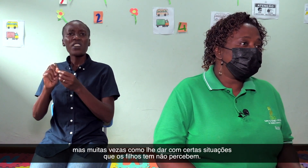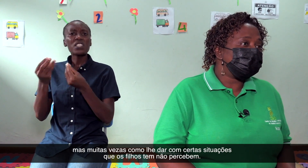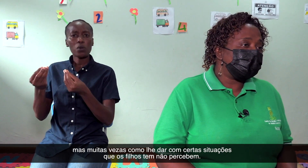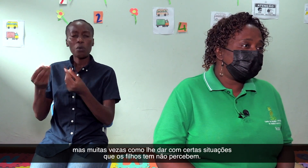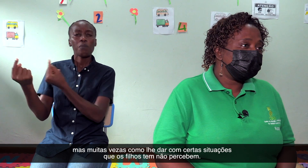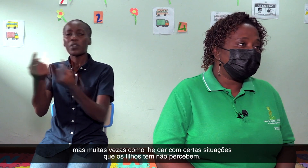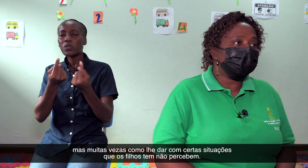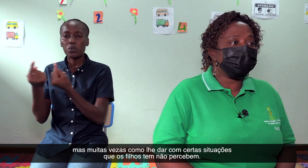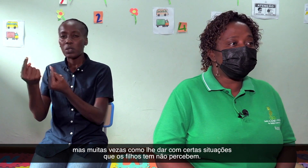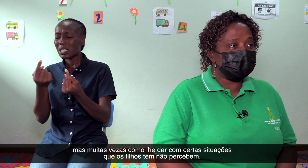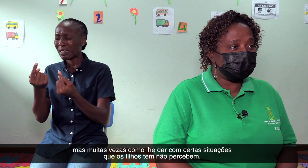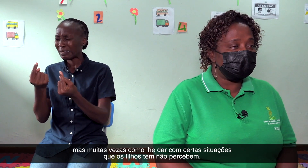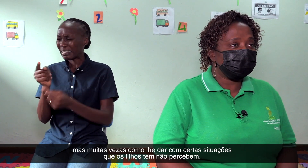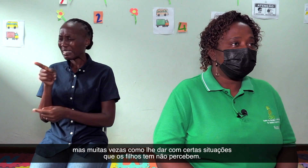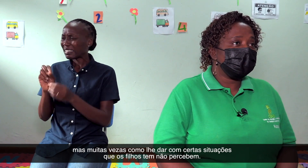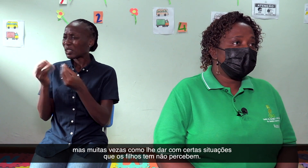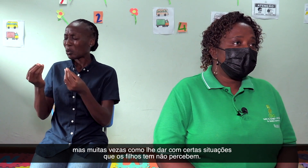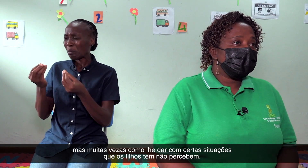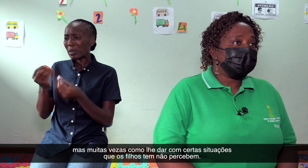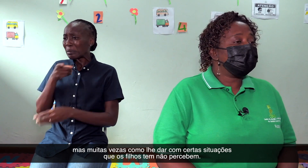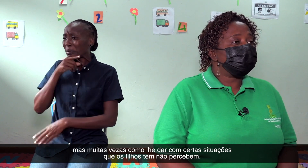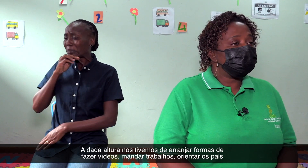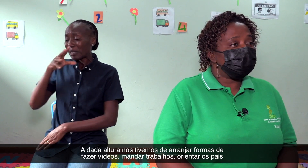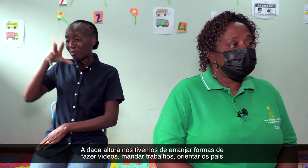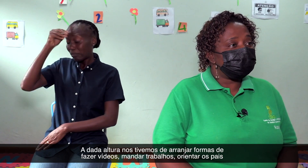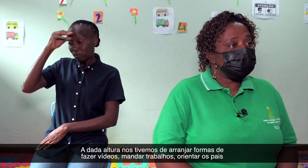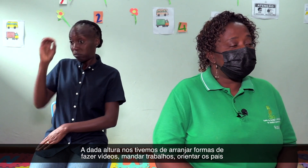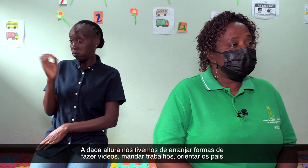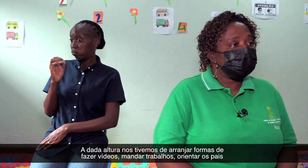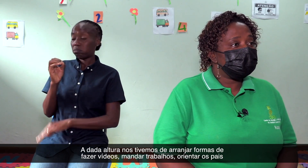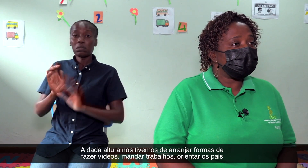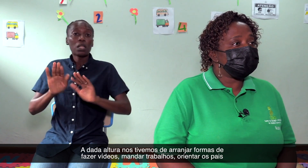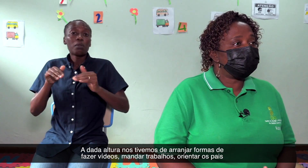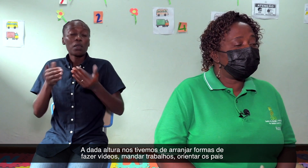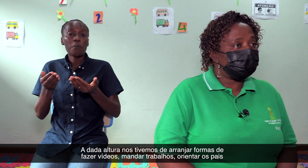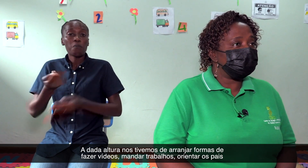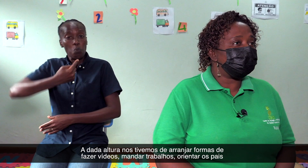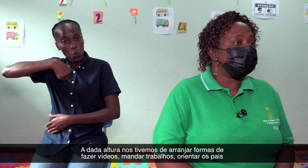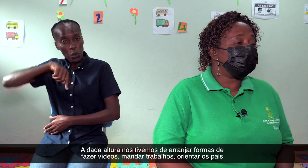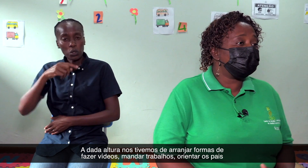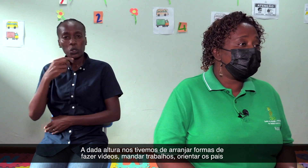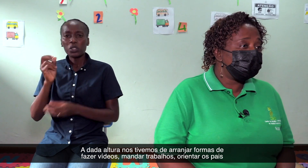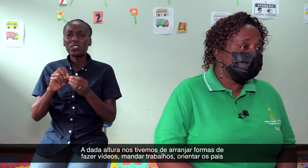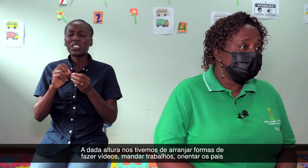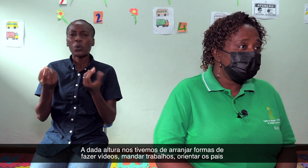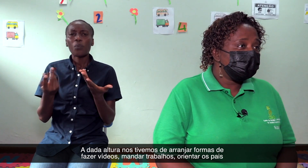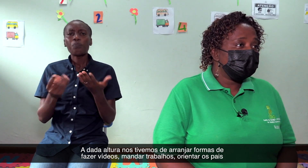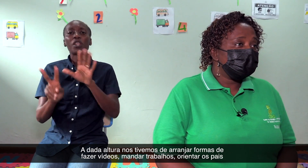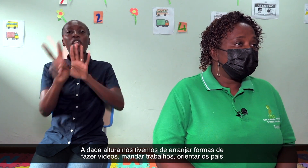os filhos têm, não percebem. A dada altura nós tivemos que arranjar forma de fazer